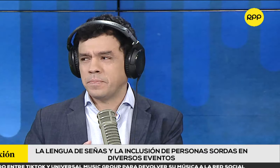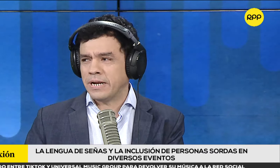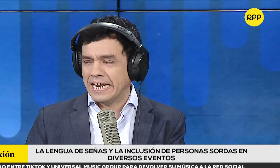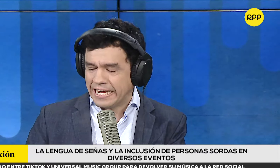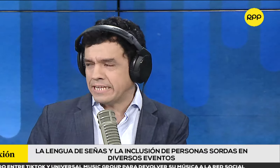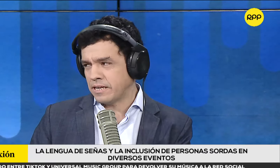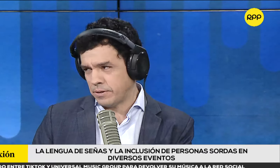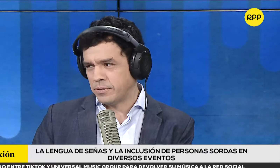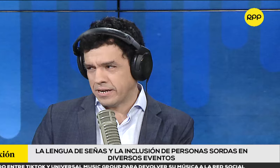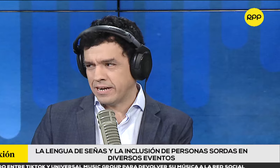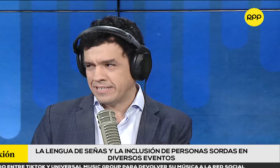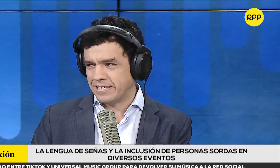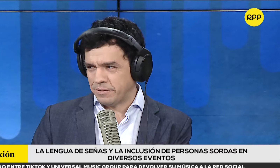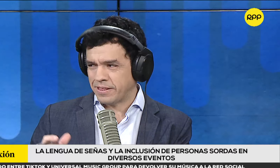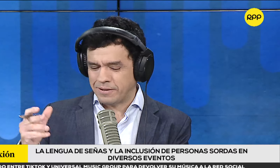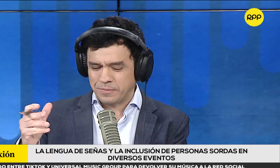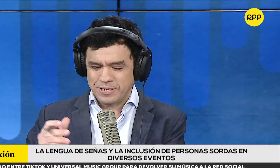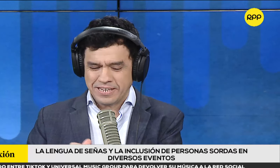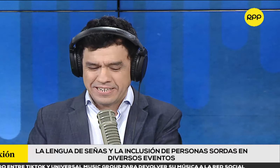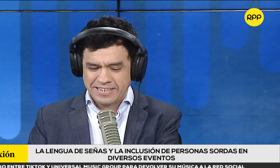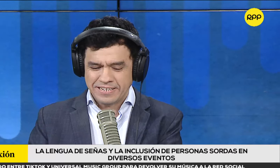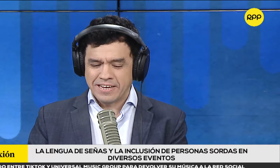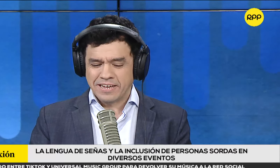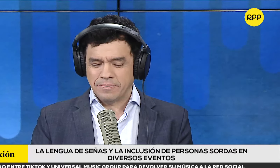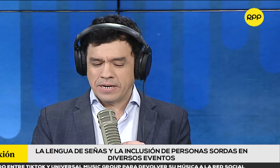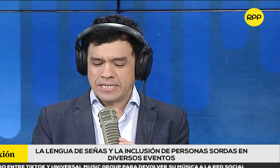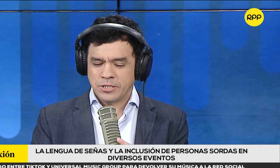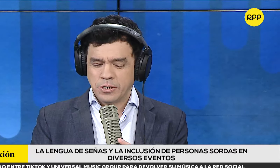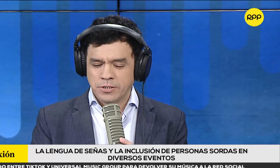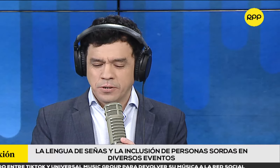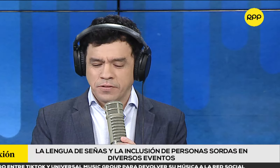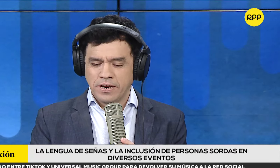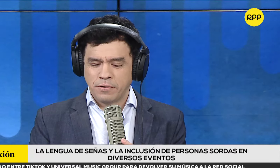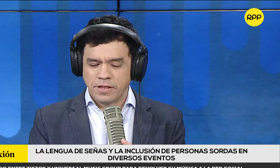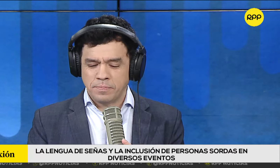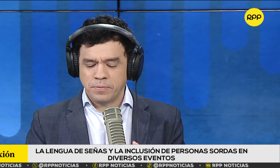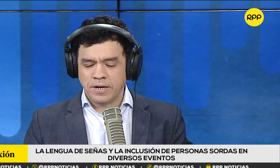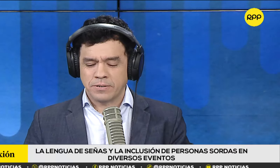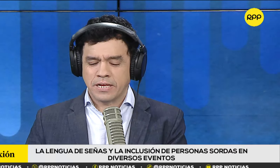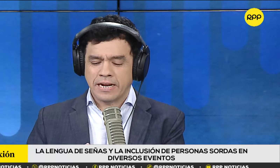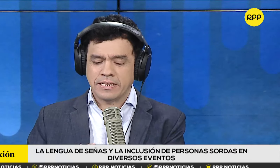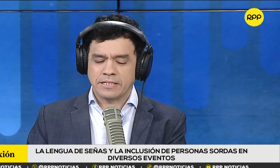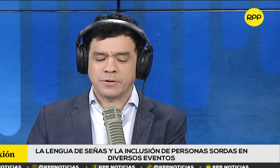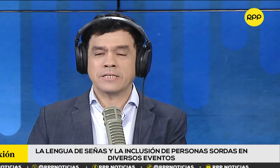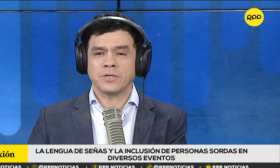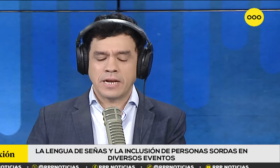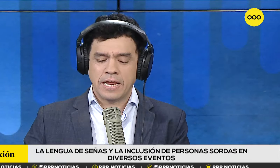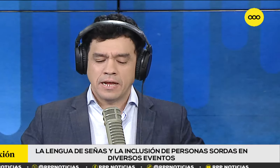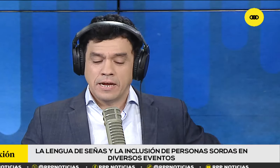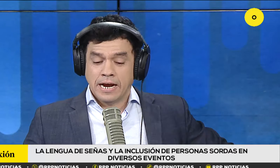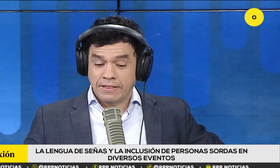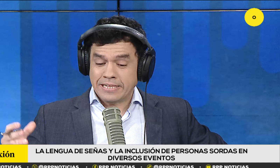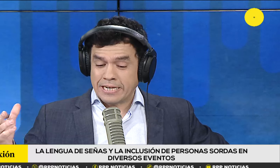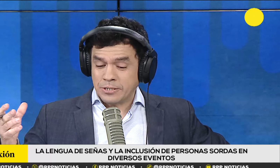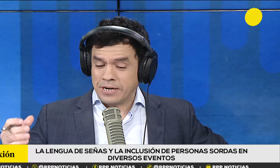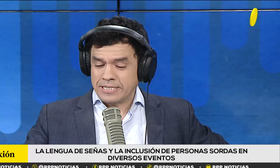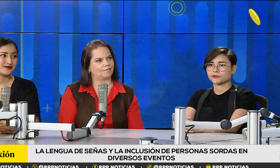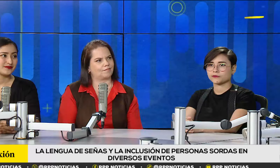por el gran trabajo que realizan, de verdad. Muchas gracias. Melisa Giorgio, coordinadora de públicos del Gran Teatro Nacional. Adel Tarazón, asesora